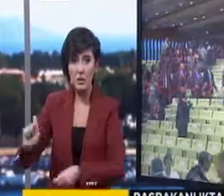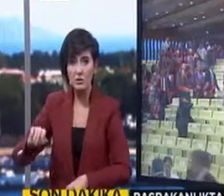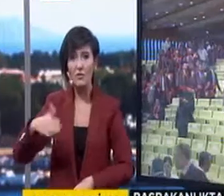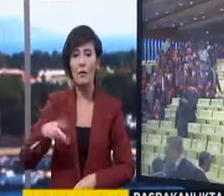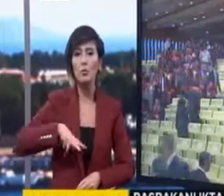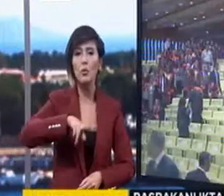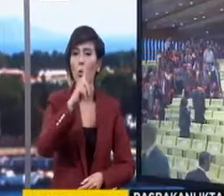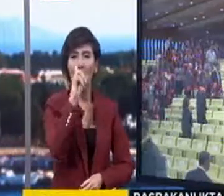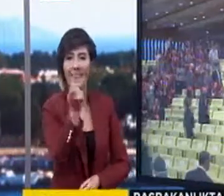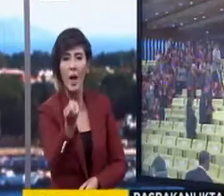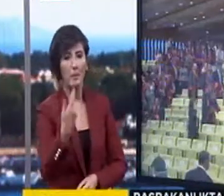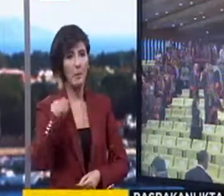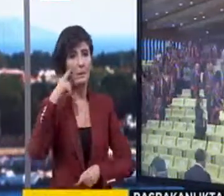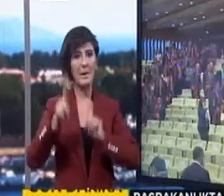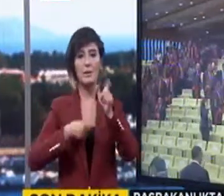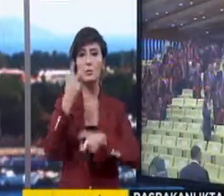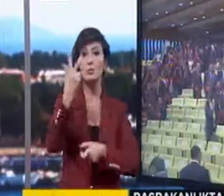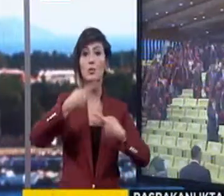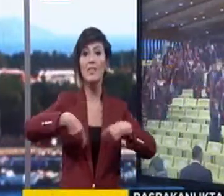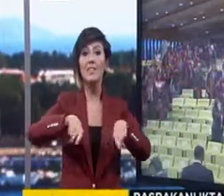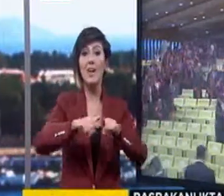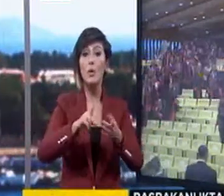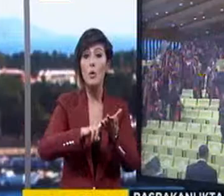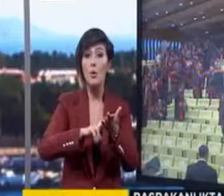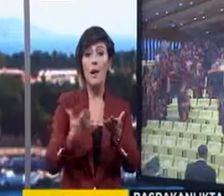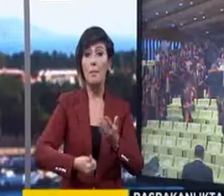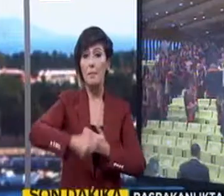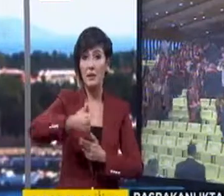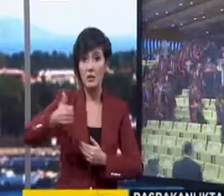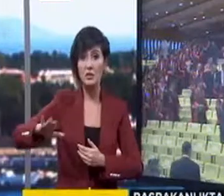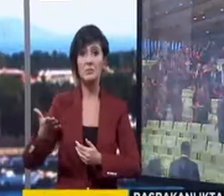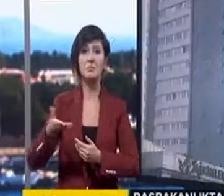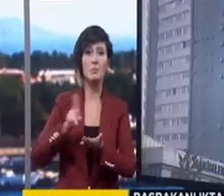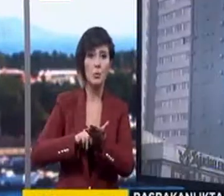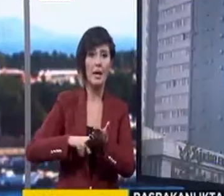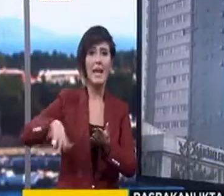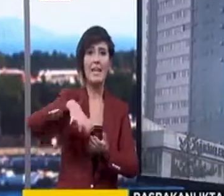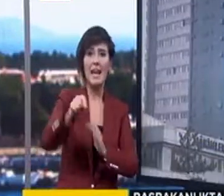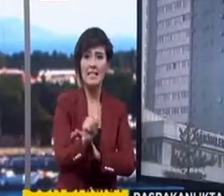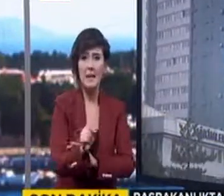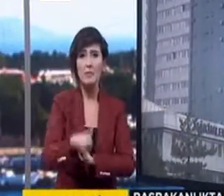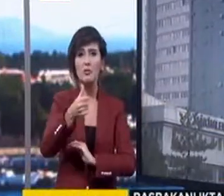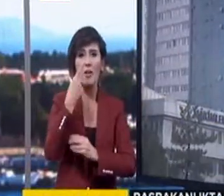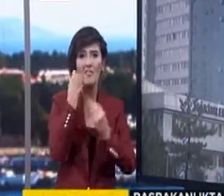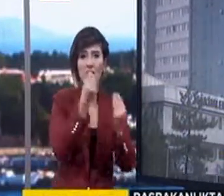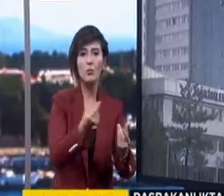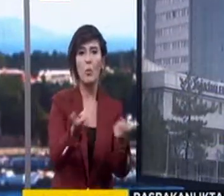yol haritasını belirleyecek. 3 dairenin üyeleri ve başkanları genel sekreterle başkan vekili toplantıda belirlenecek. Kurulun